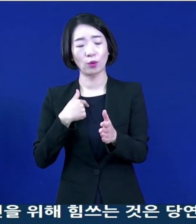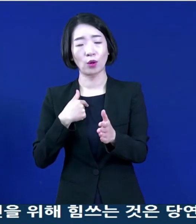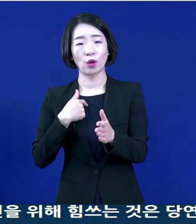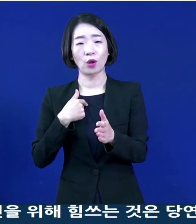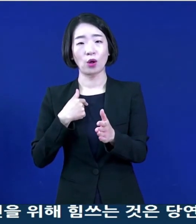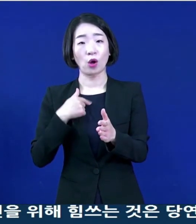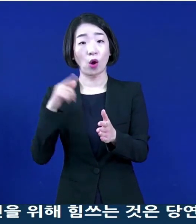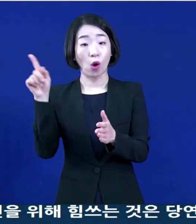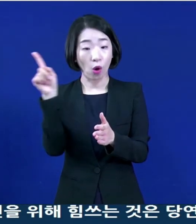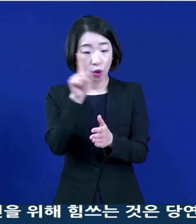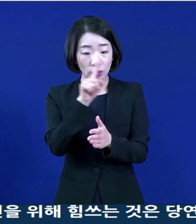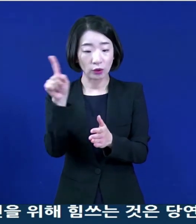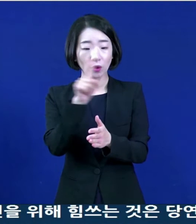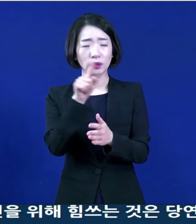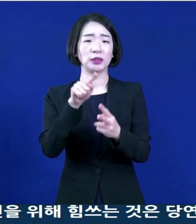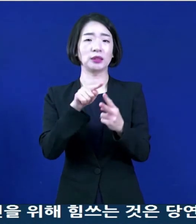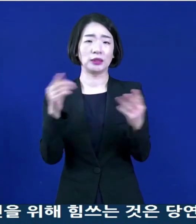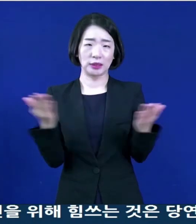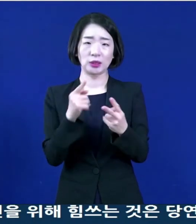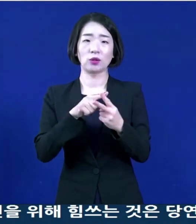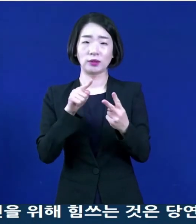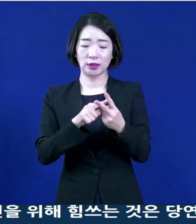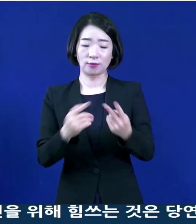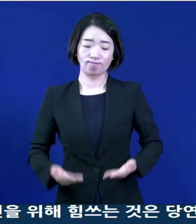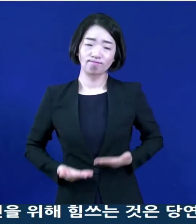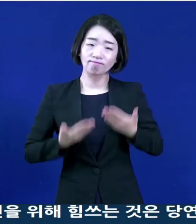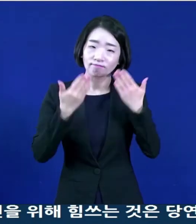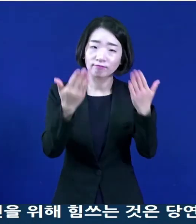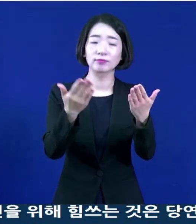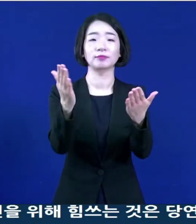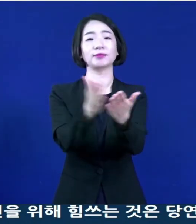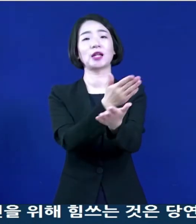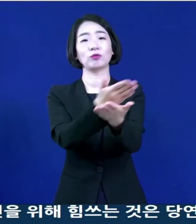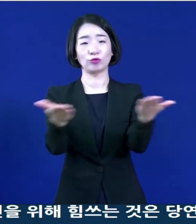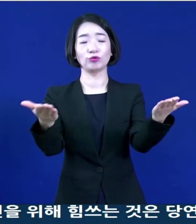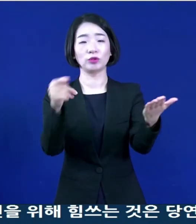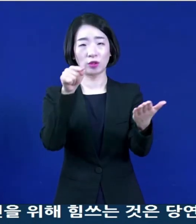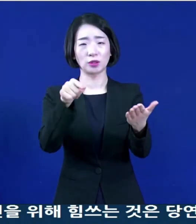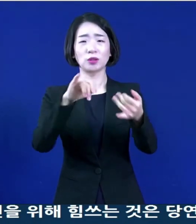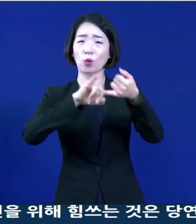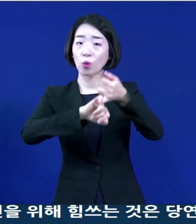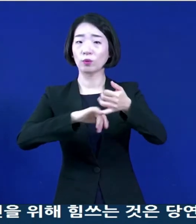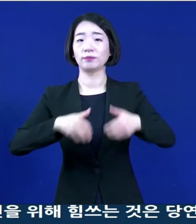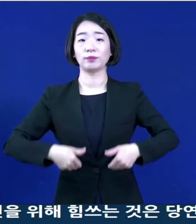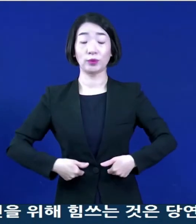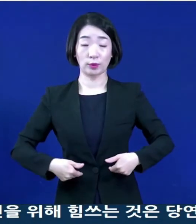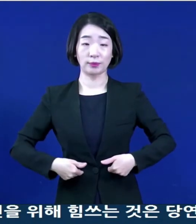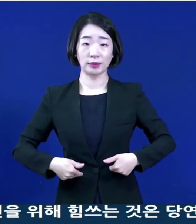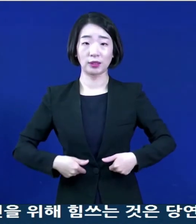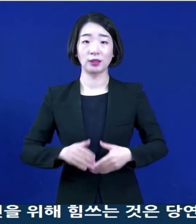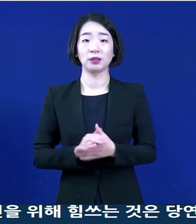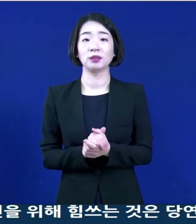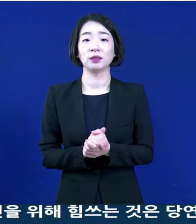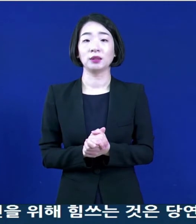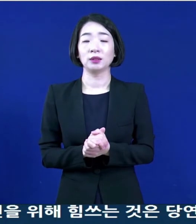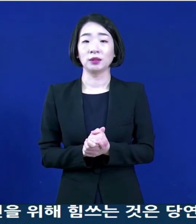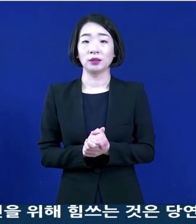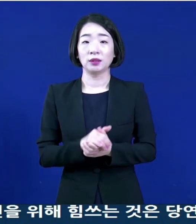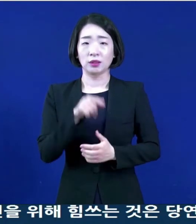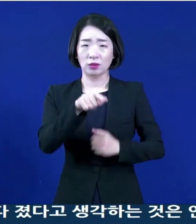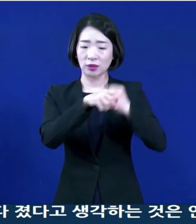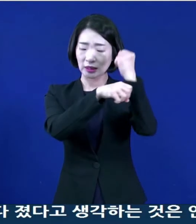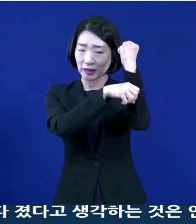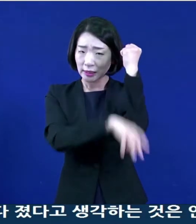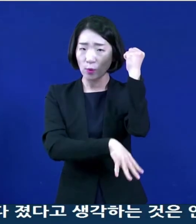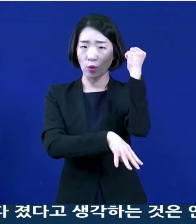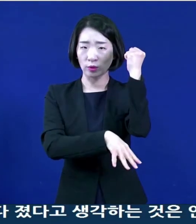어떤 부분인가를 나누어 드릴 수 있는 자리까지 나가야 한다는 사실이죠. 이것이